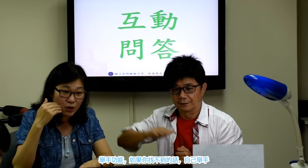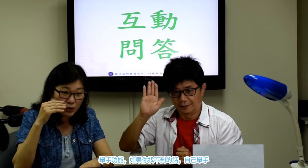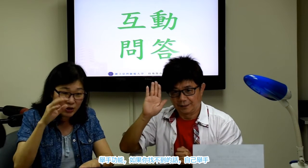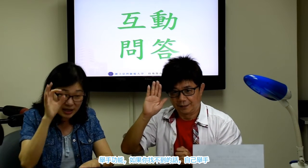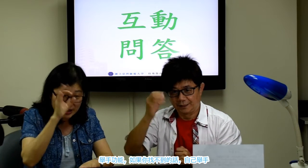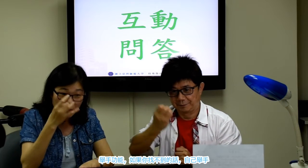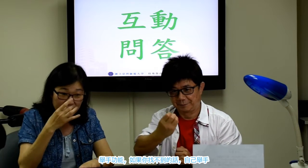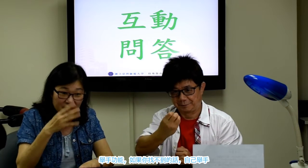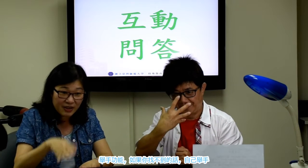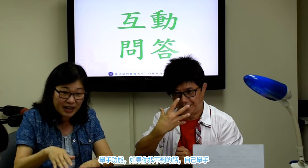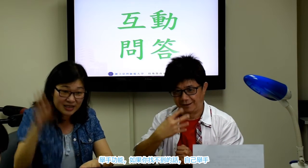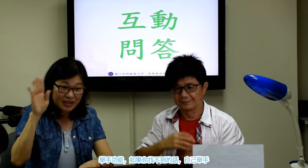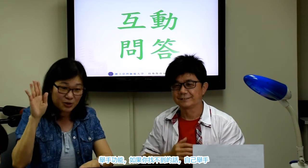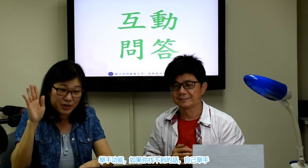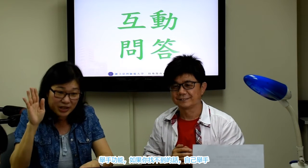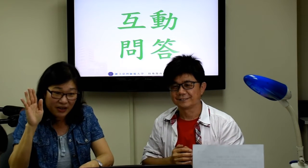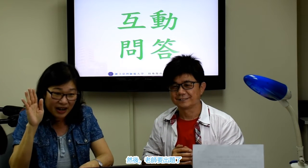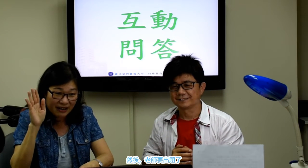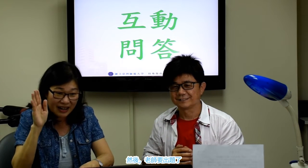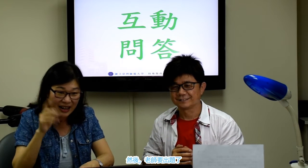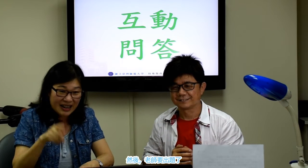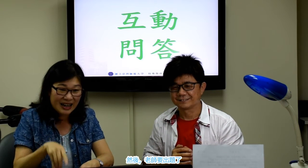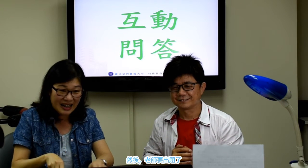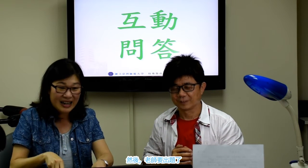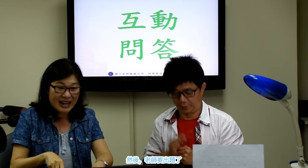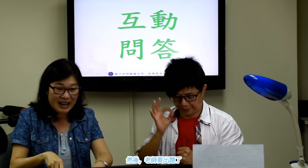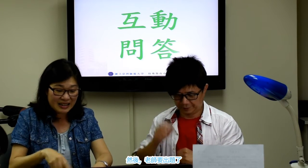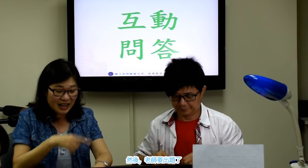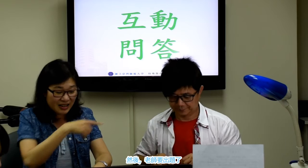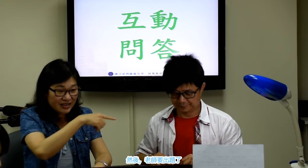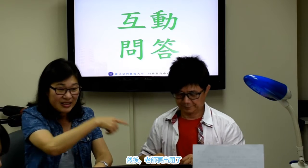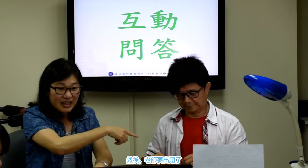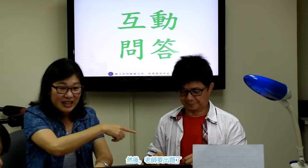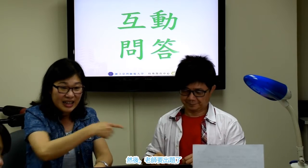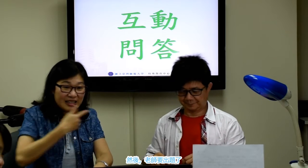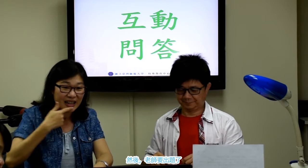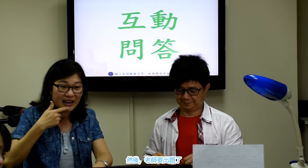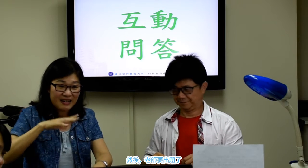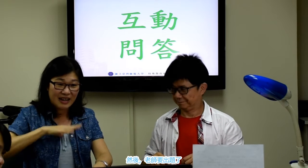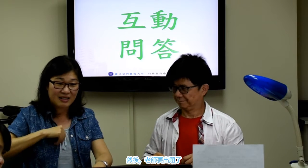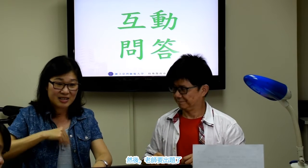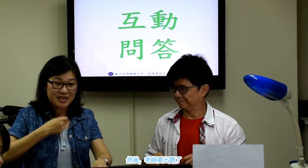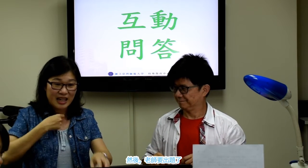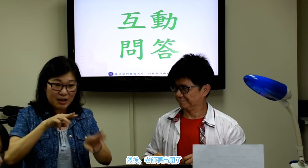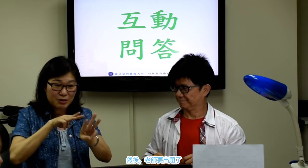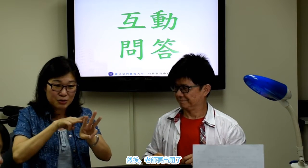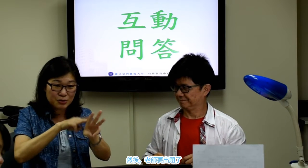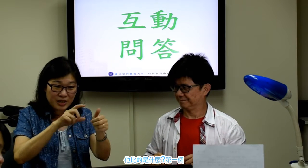果你找不到的话，自己举手好了。好，然后连桥老师要出题